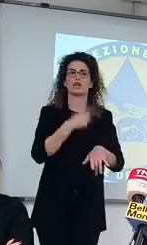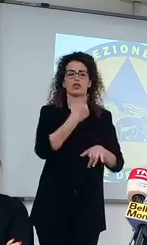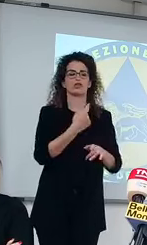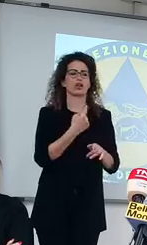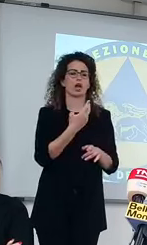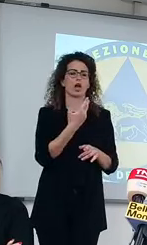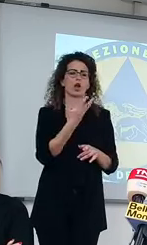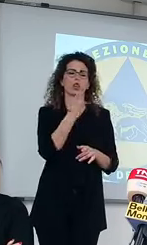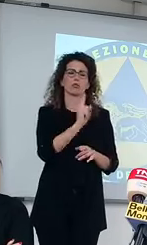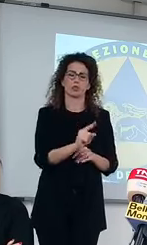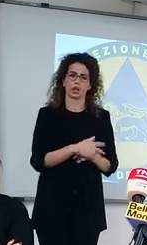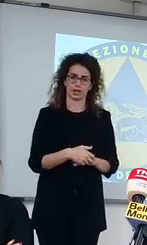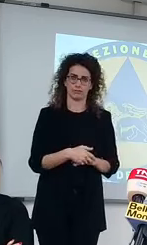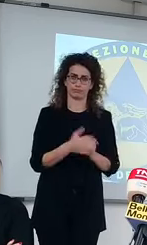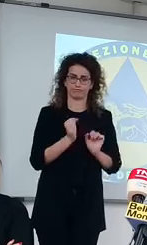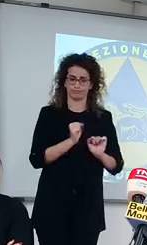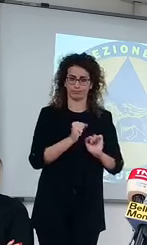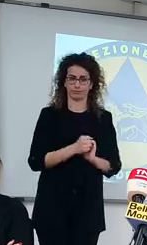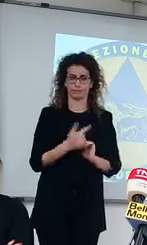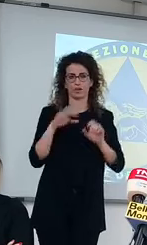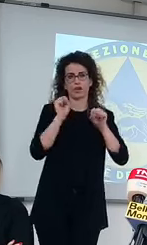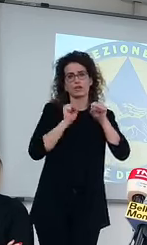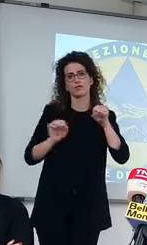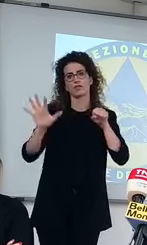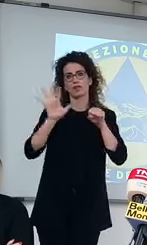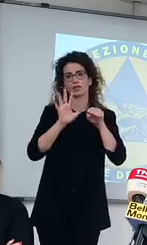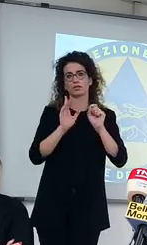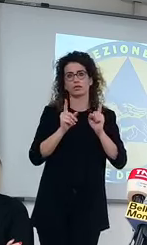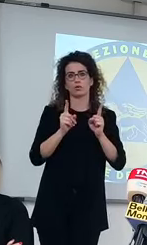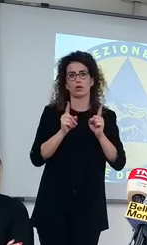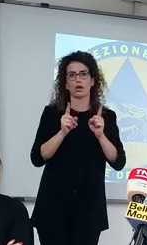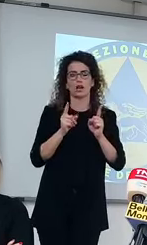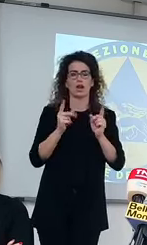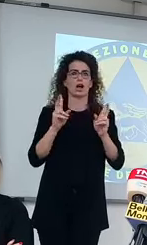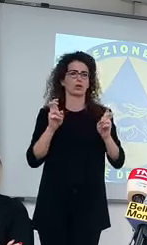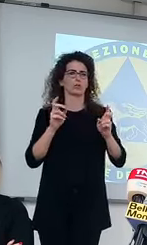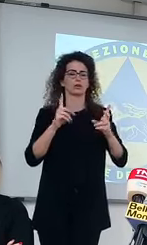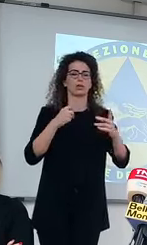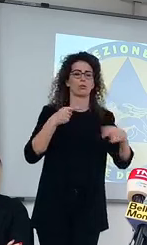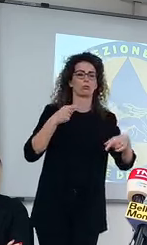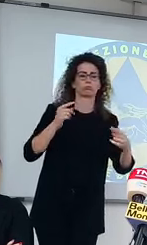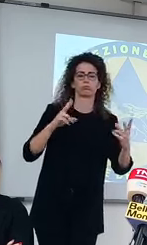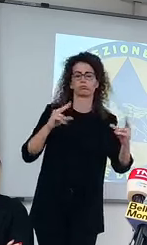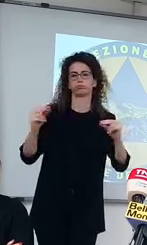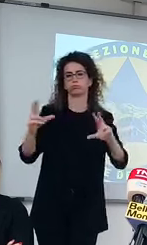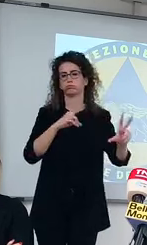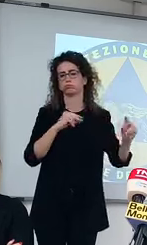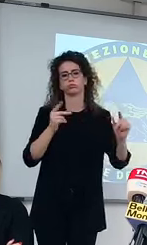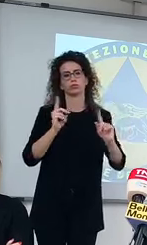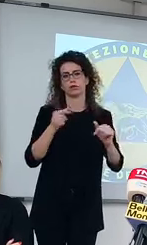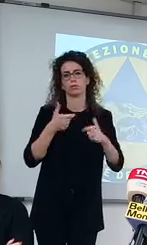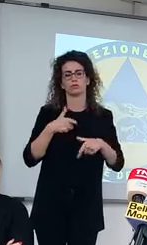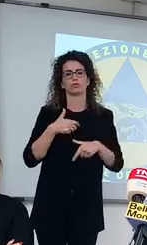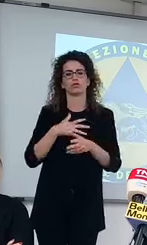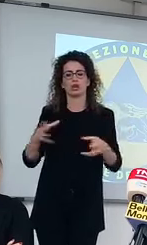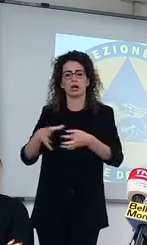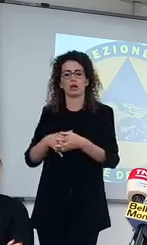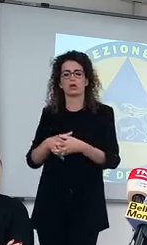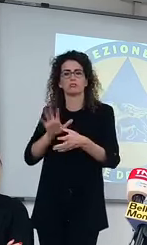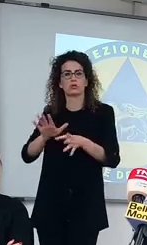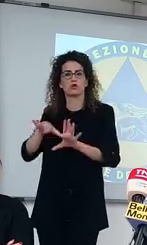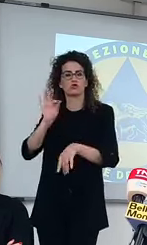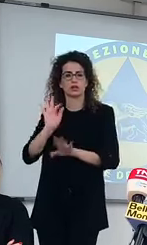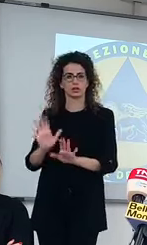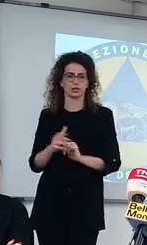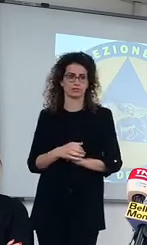possiamo, in Veneto abbiamo deciso di non fare divagazioni sul tema, cioè, anche perché se c'è un ente regolatore è valido per tutti,